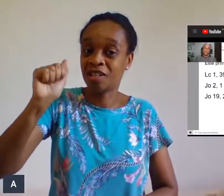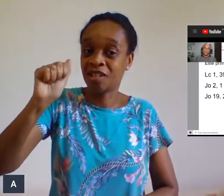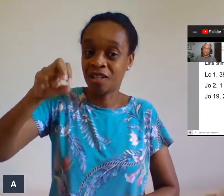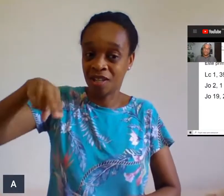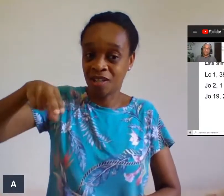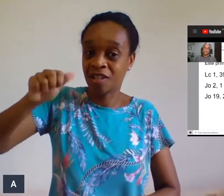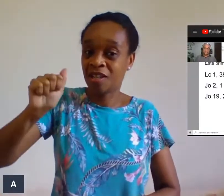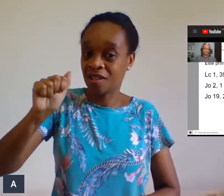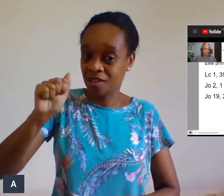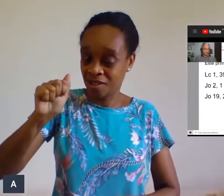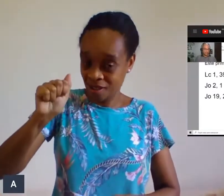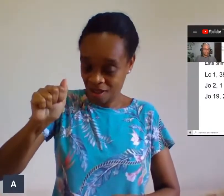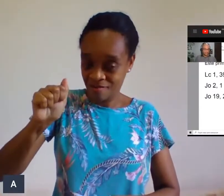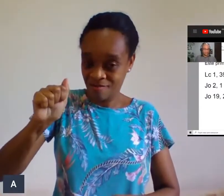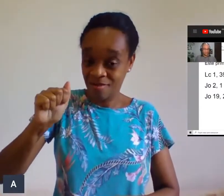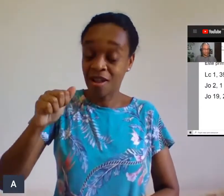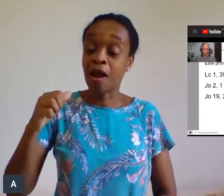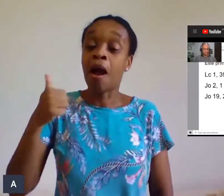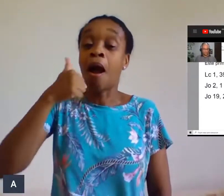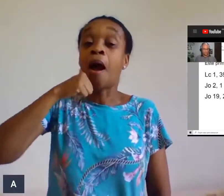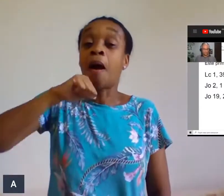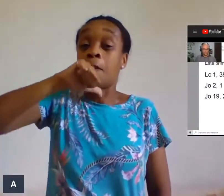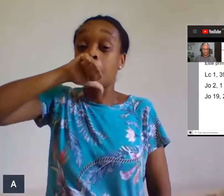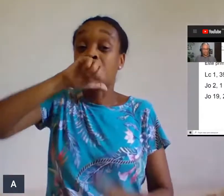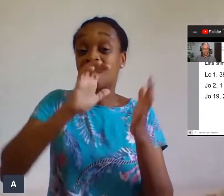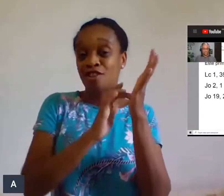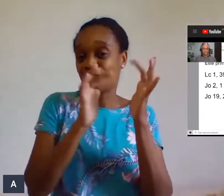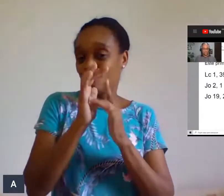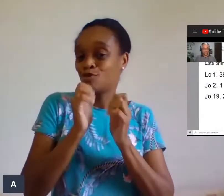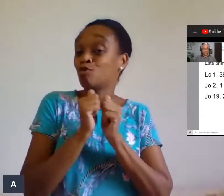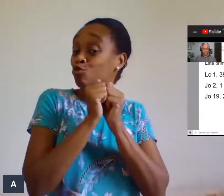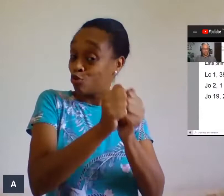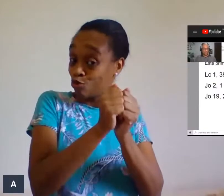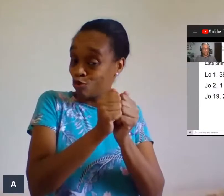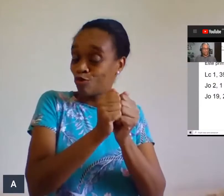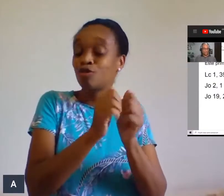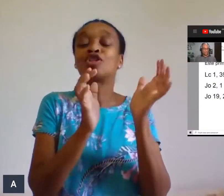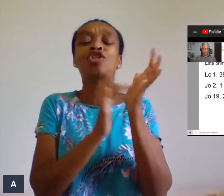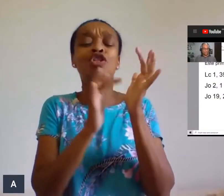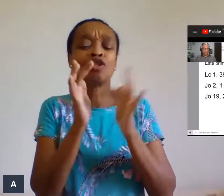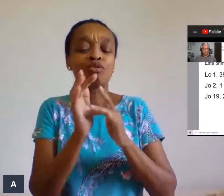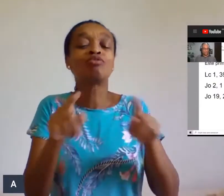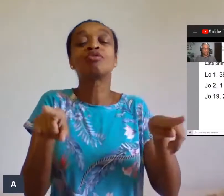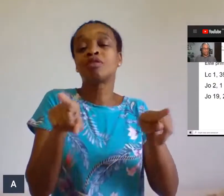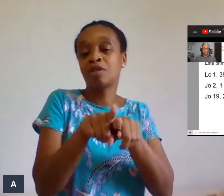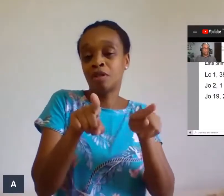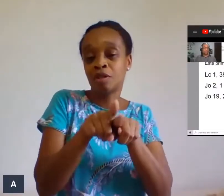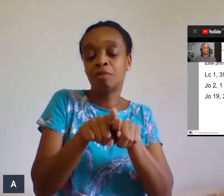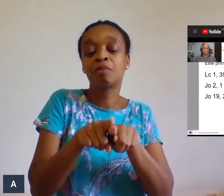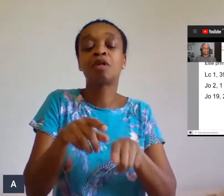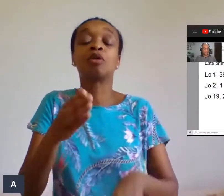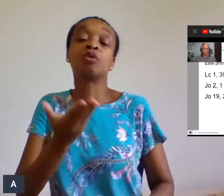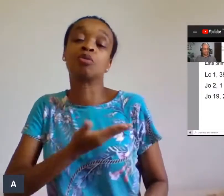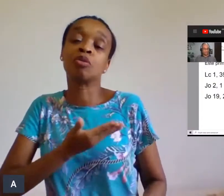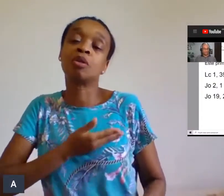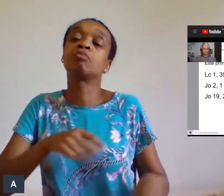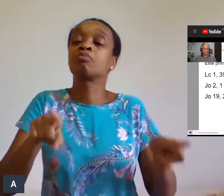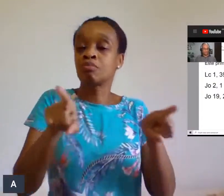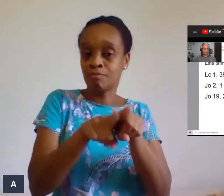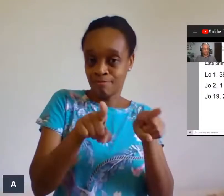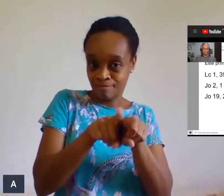lá. A mãe de Jesus estava lá. Jesus foi convidado para o casamento e os seus discípulos